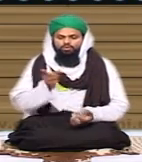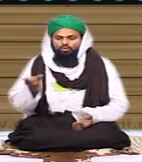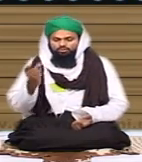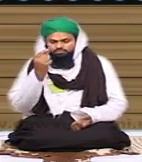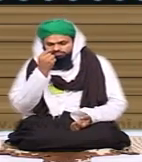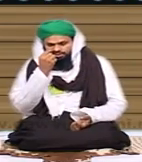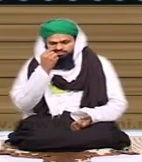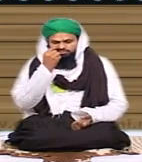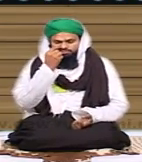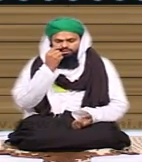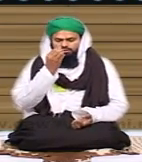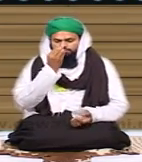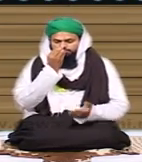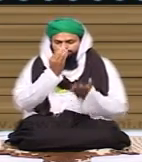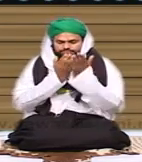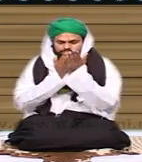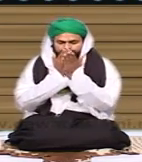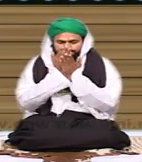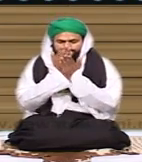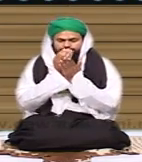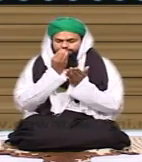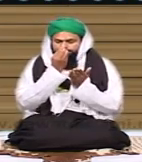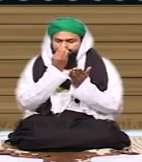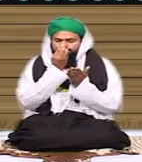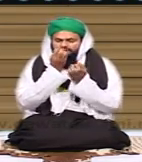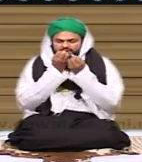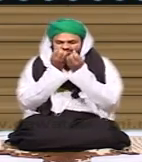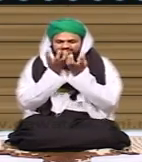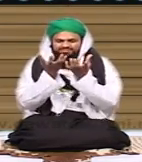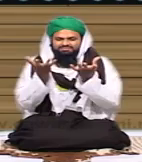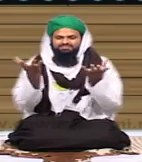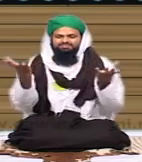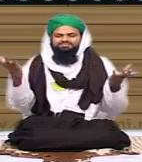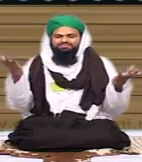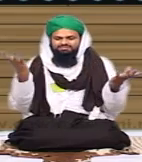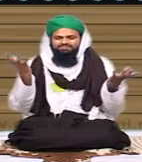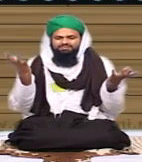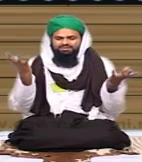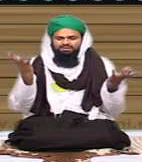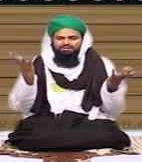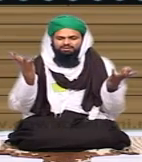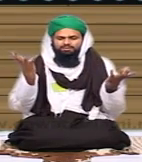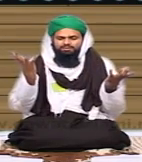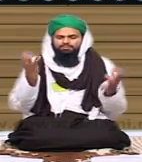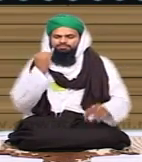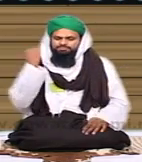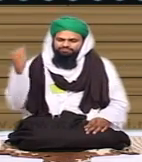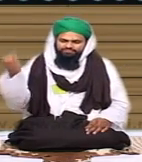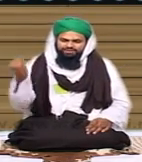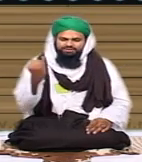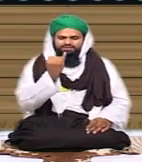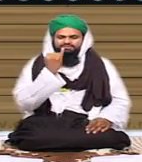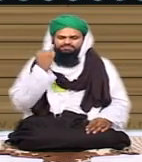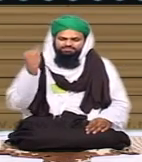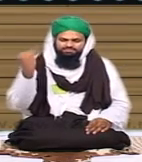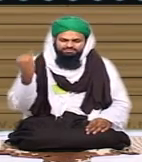हुए। अब दोनों में से एक शख्स जो है वो ख्वाब के अंदर किसी तफरीह गाह में गया है